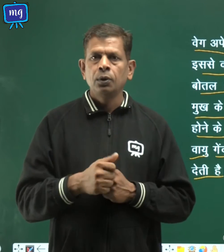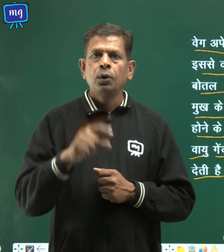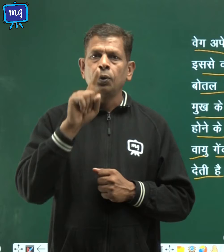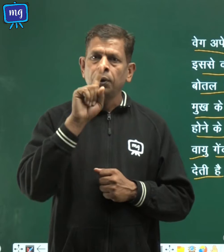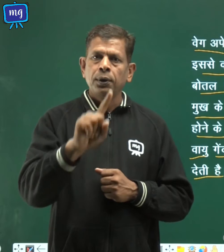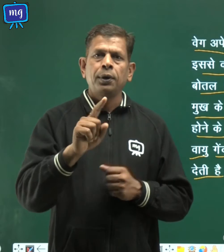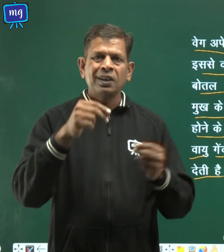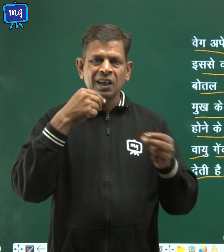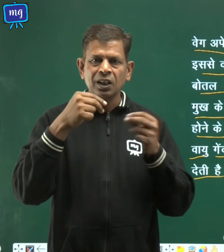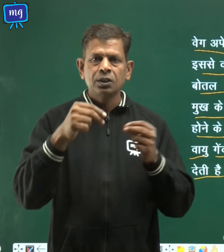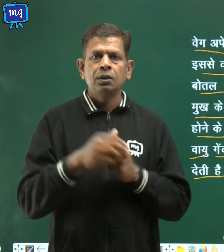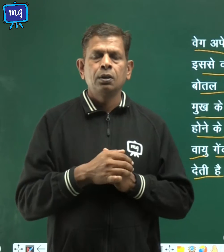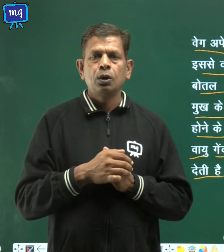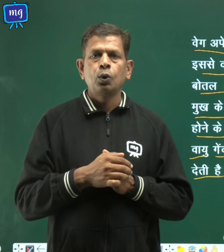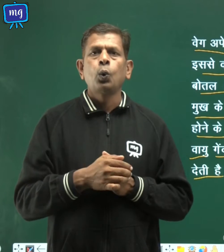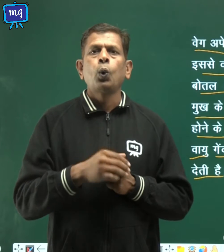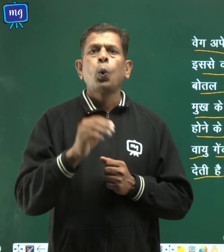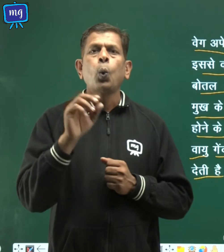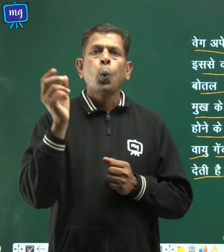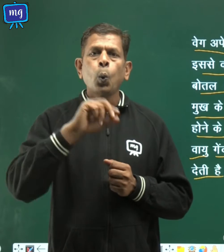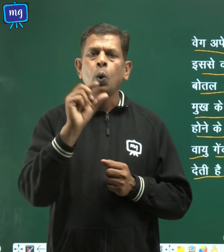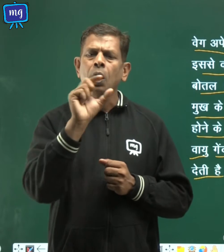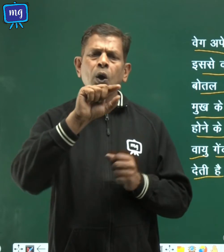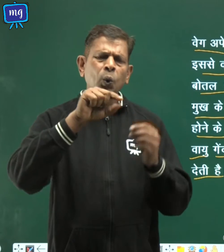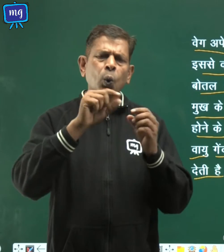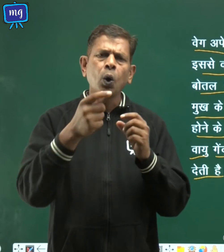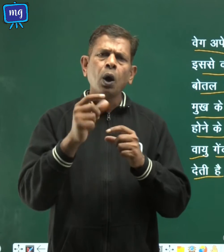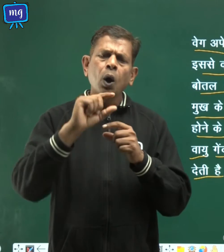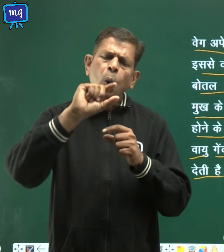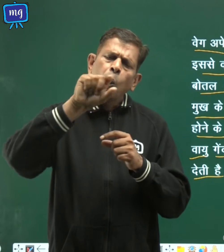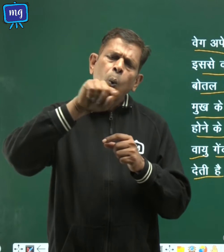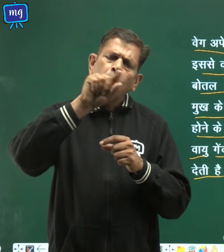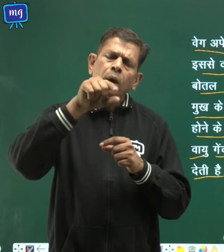और एक कागज की बोतल के मुख के नाप की